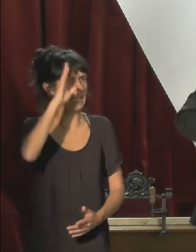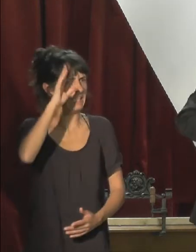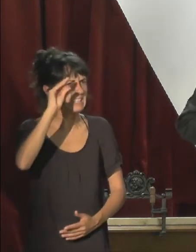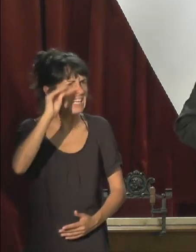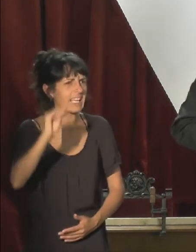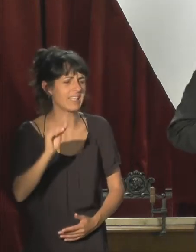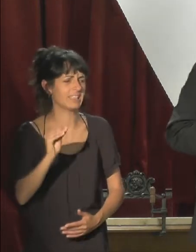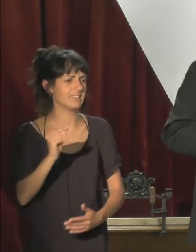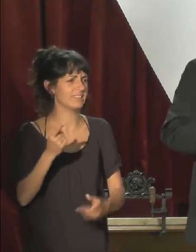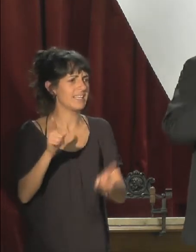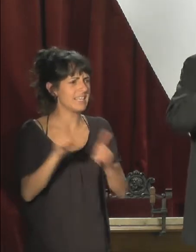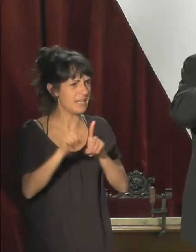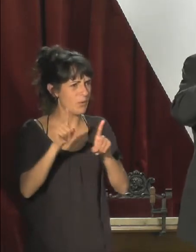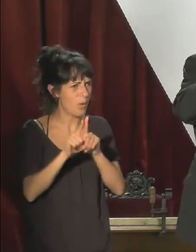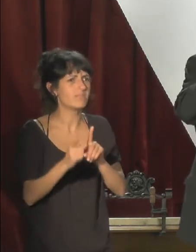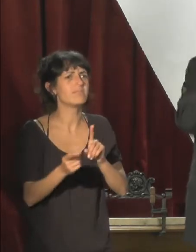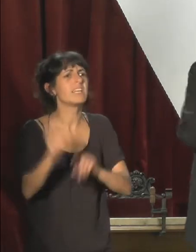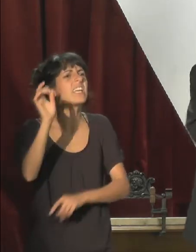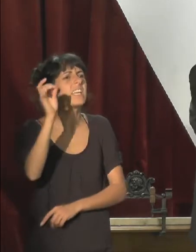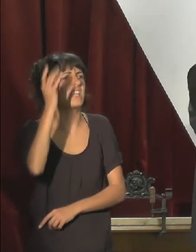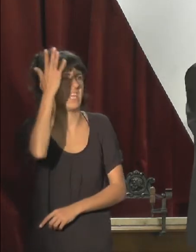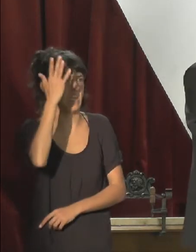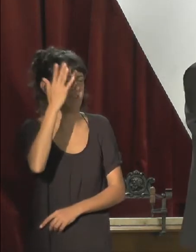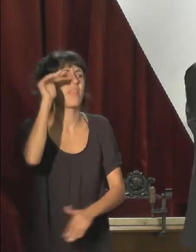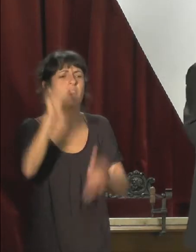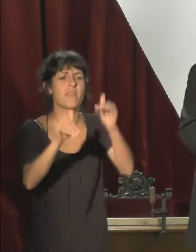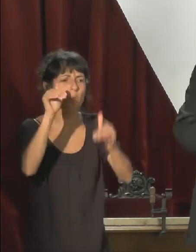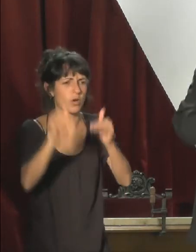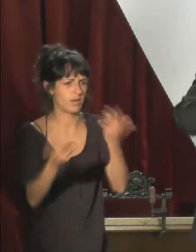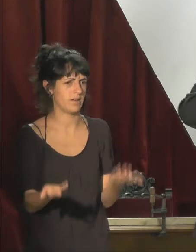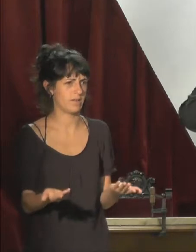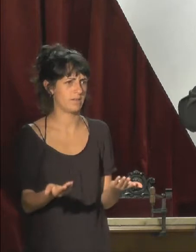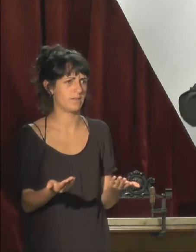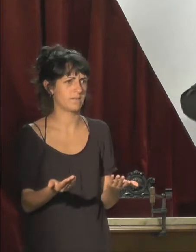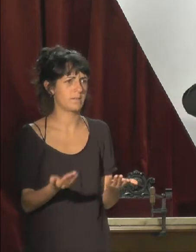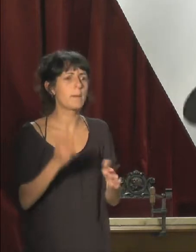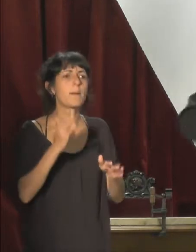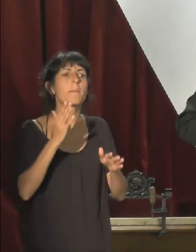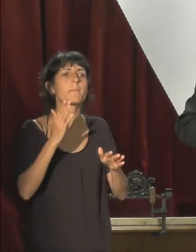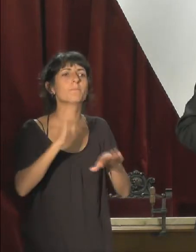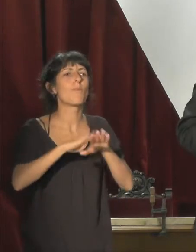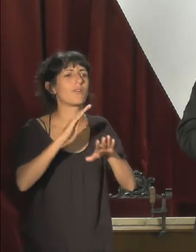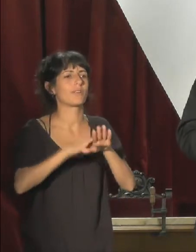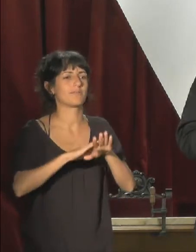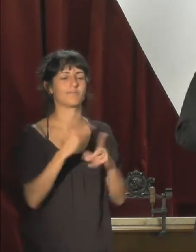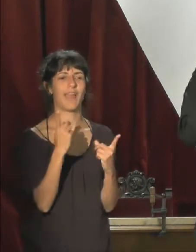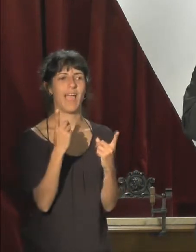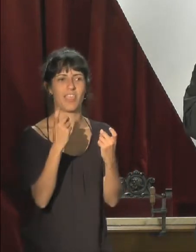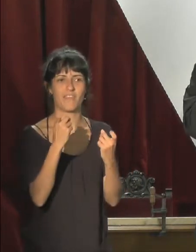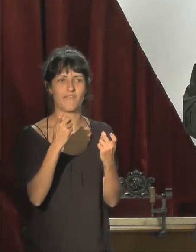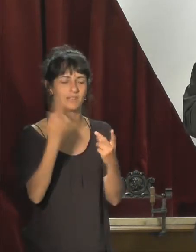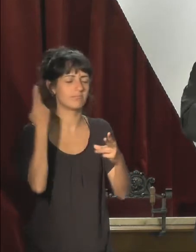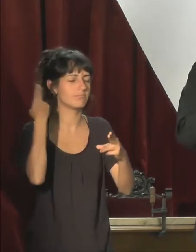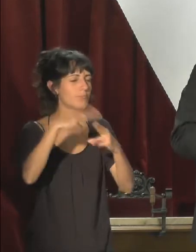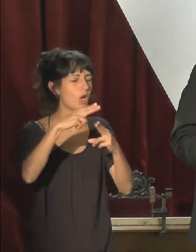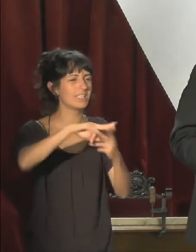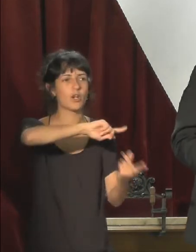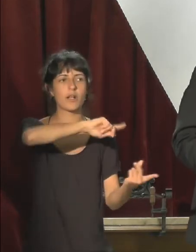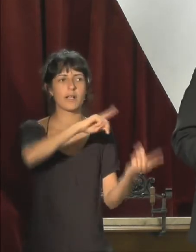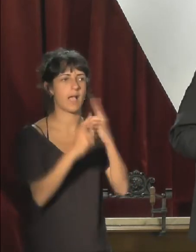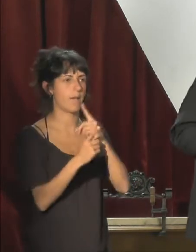e democrático para propiciarmos un cambio político de vez,